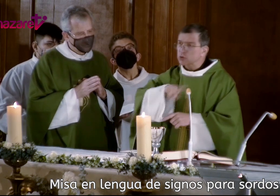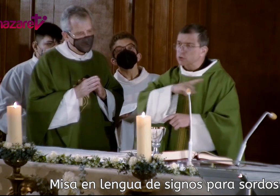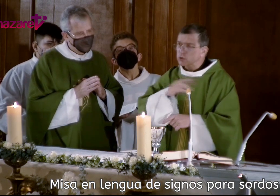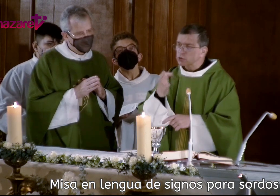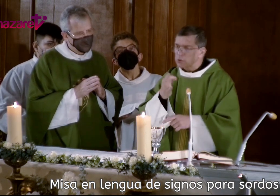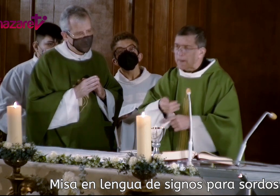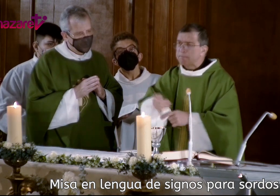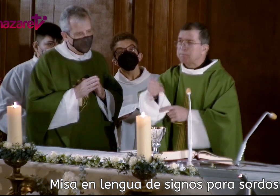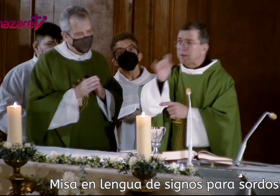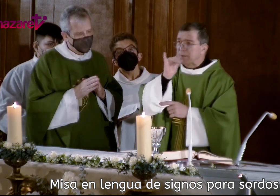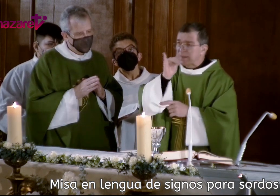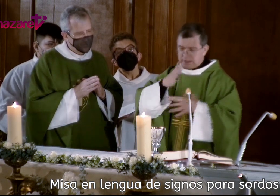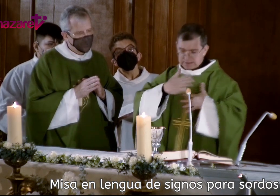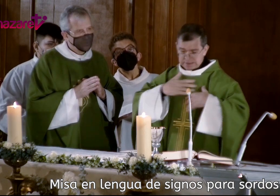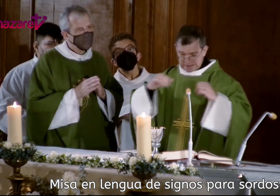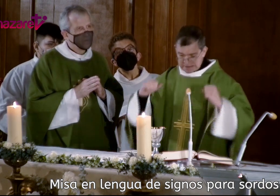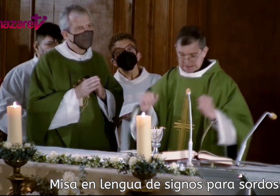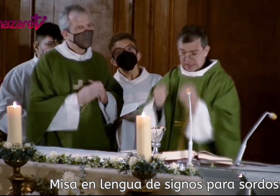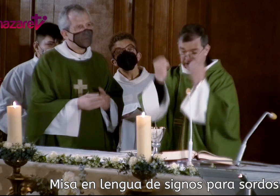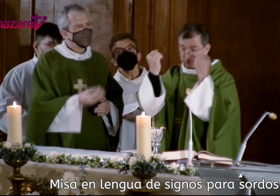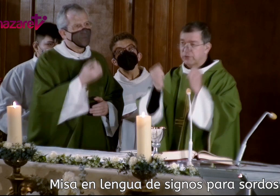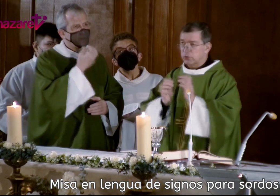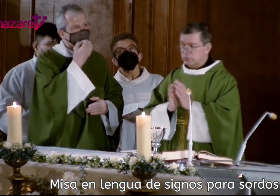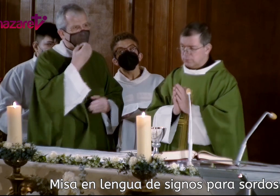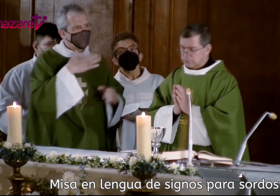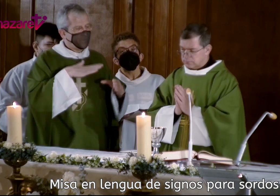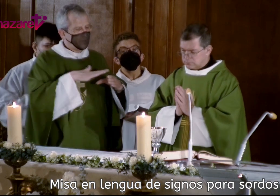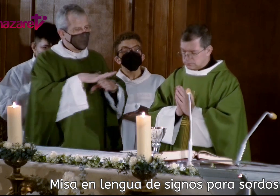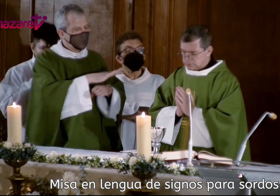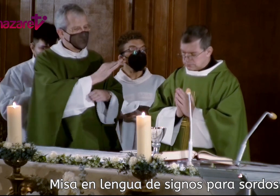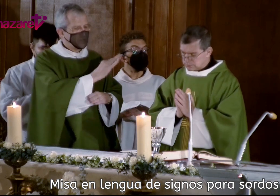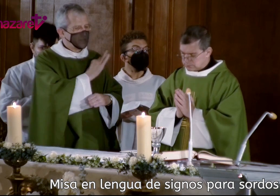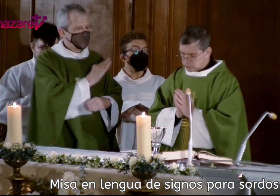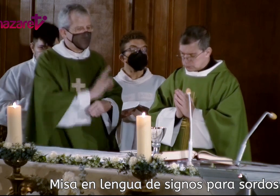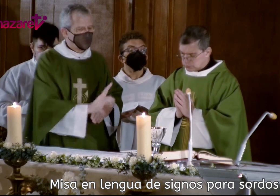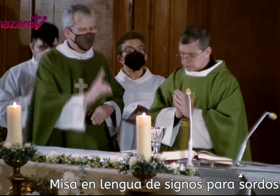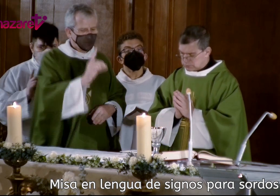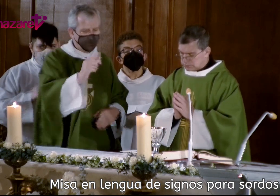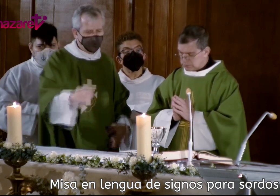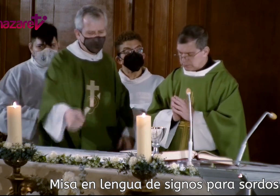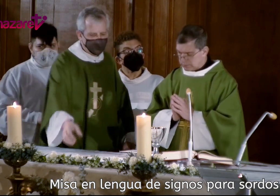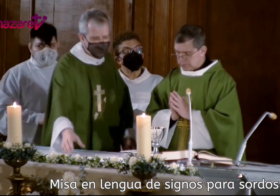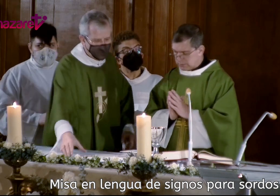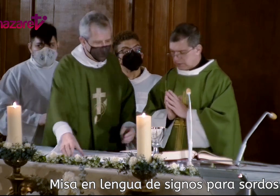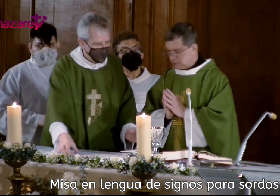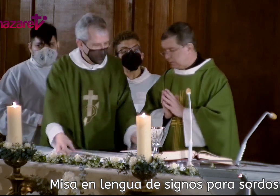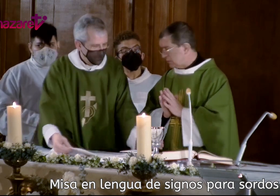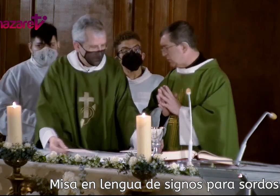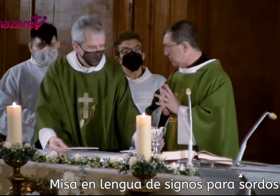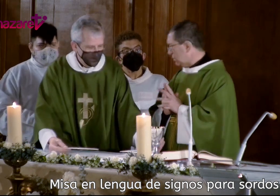nosotros bebida de salvación. Bendito seas por siempre, Señor.